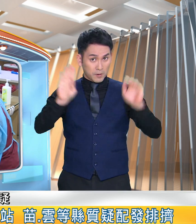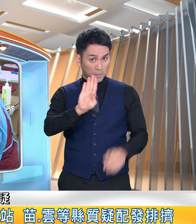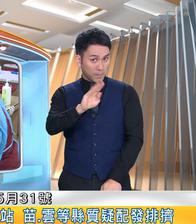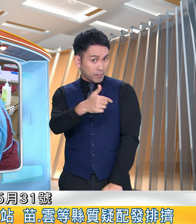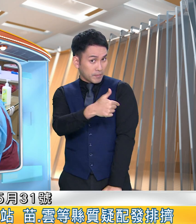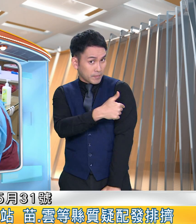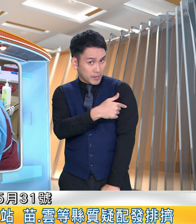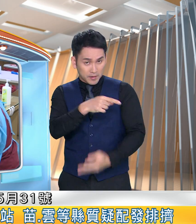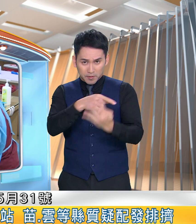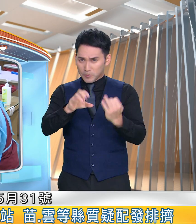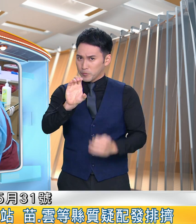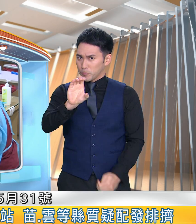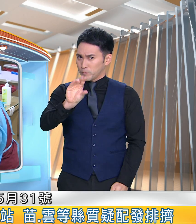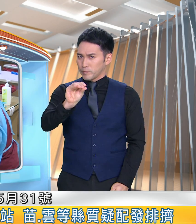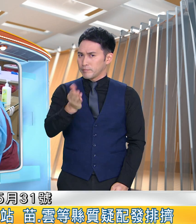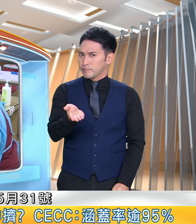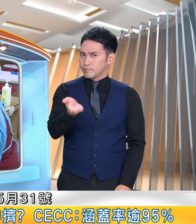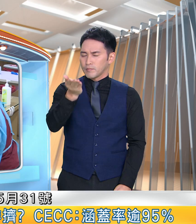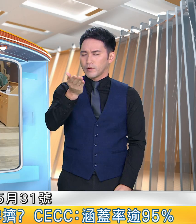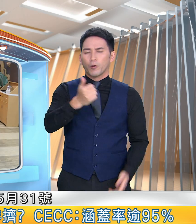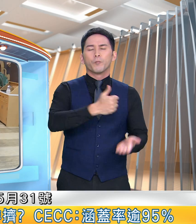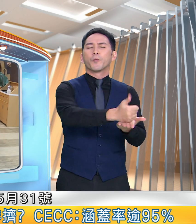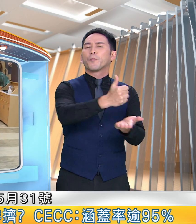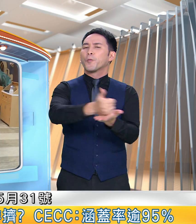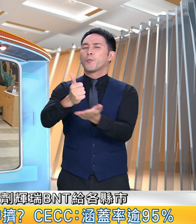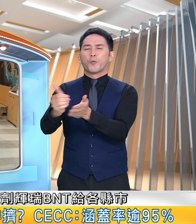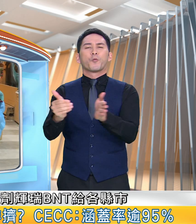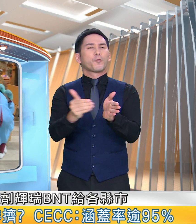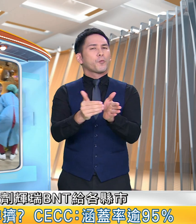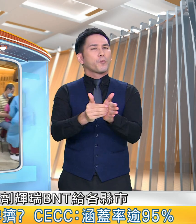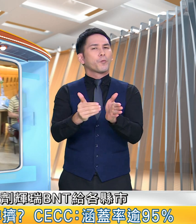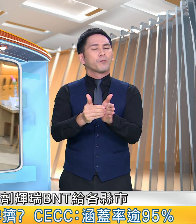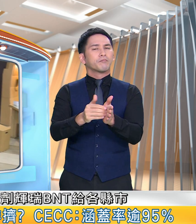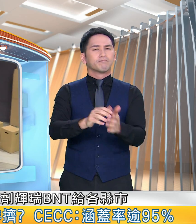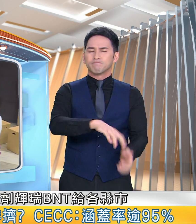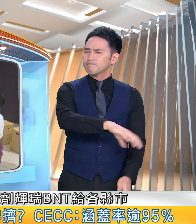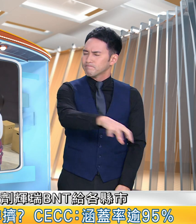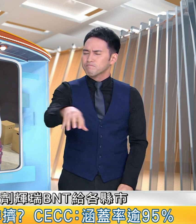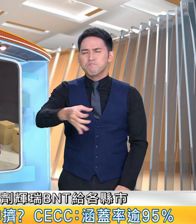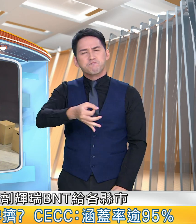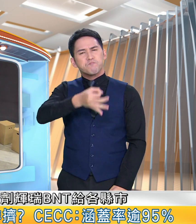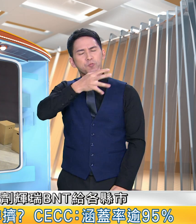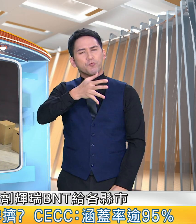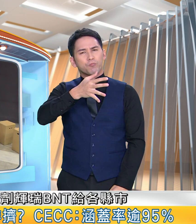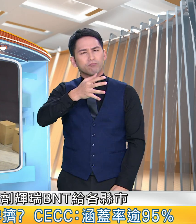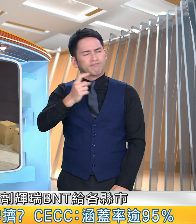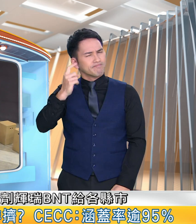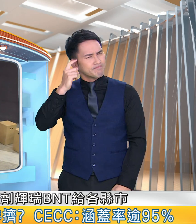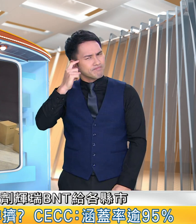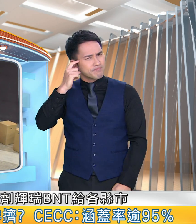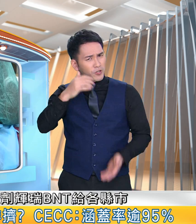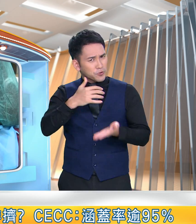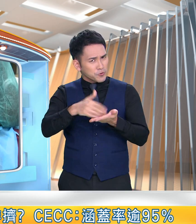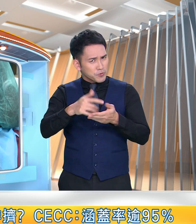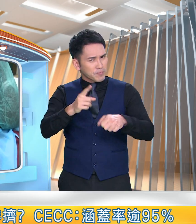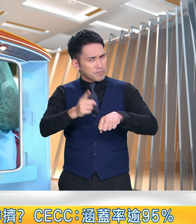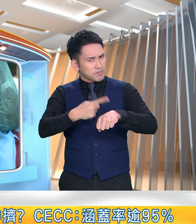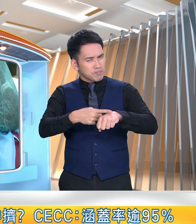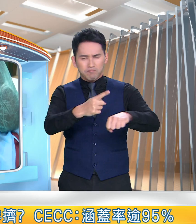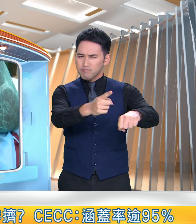中心澄清，到5月31号已经配发90多万剂的辉瑞 BNT 给各县市，数量绝对足够，